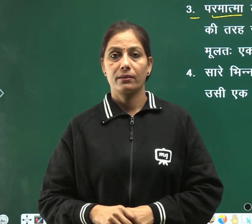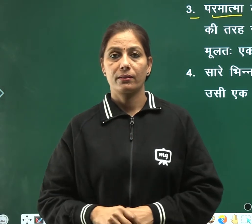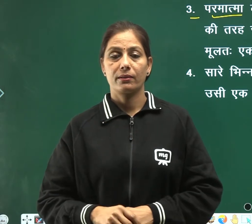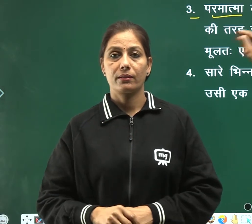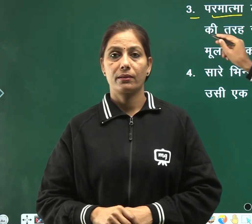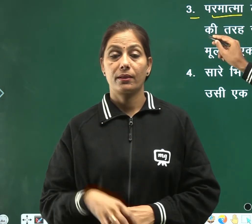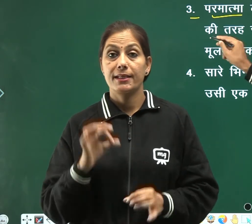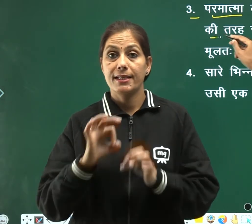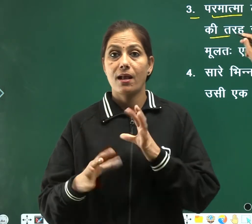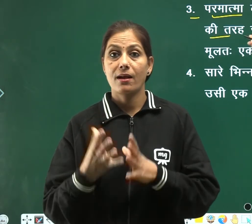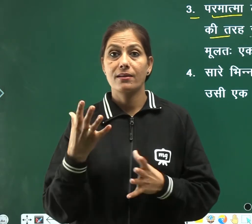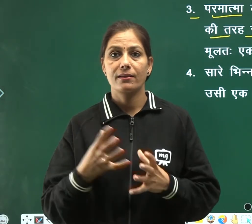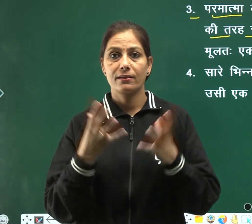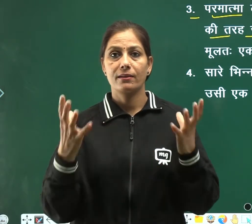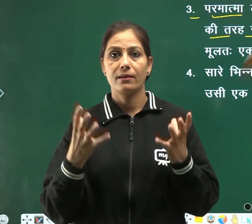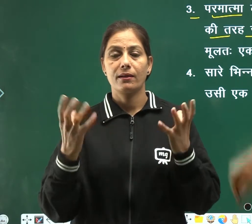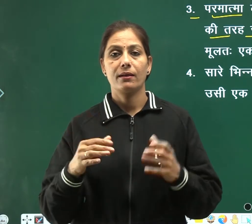अग्नि की तरह रहता है,